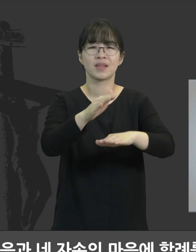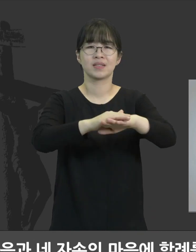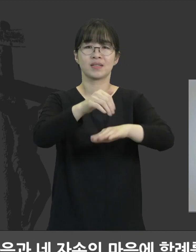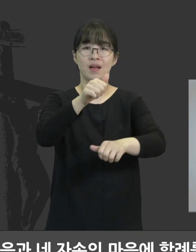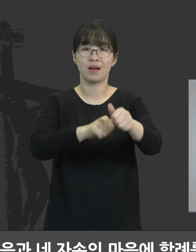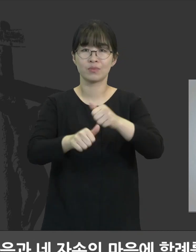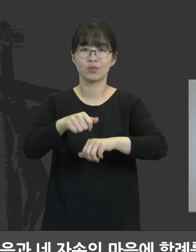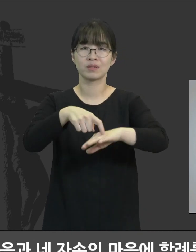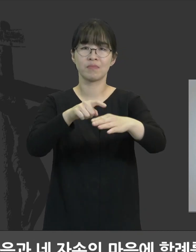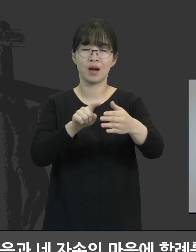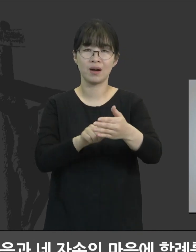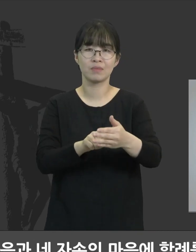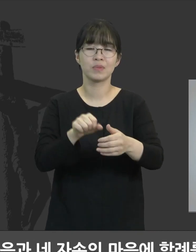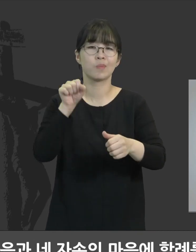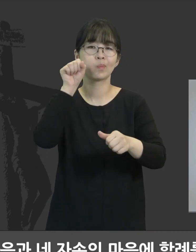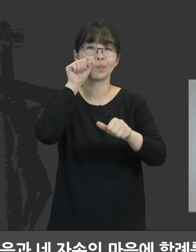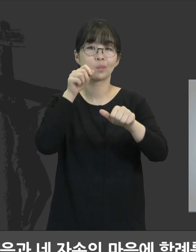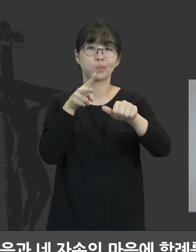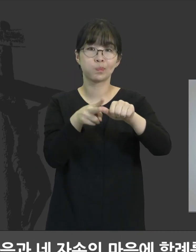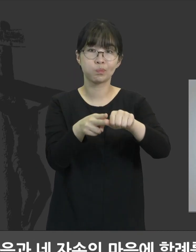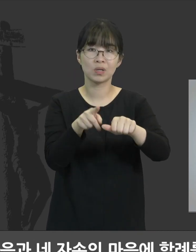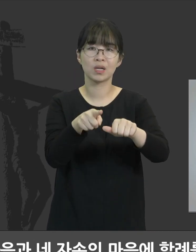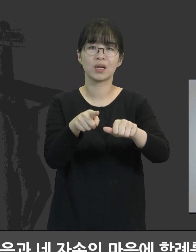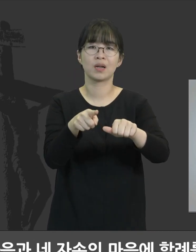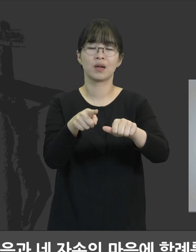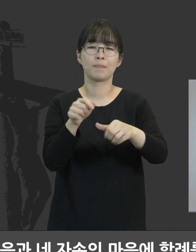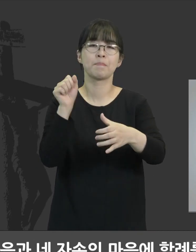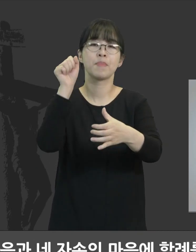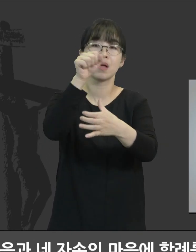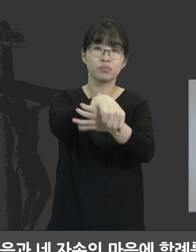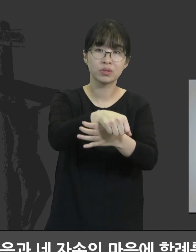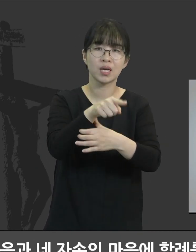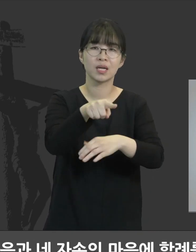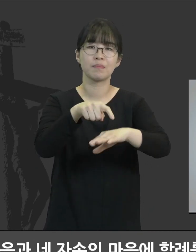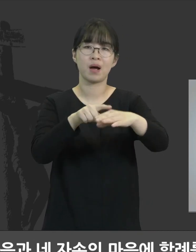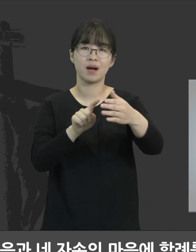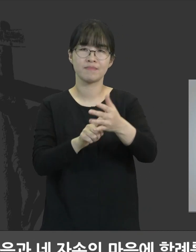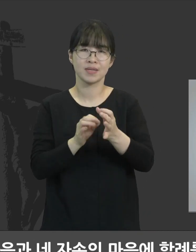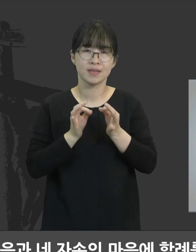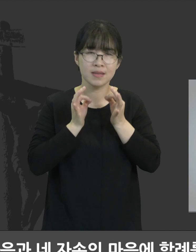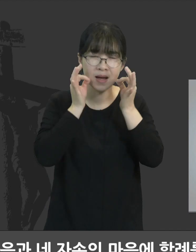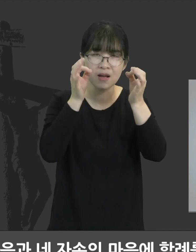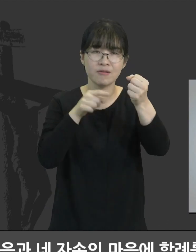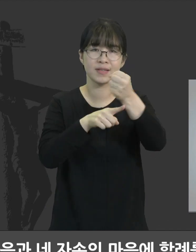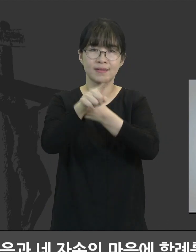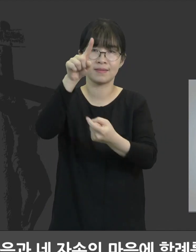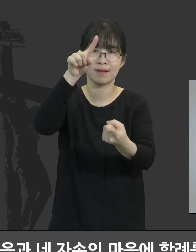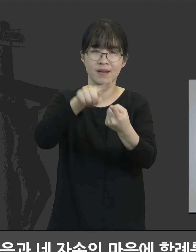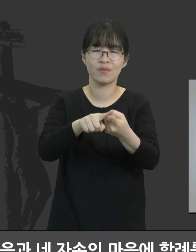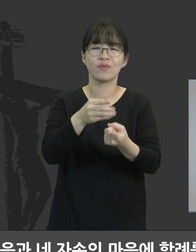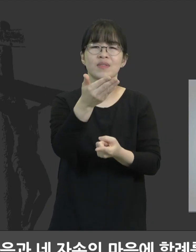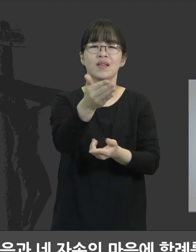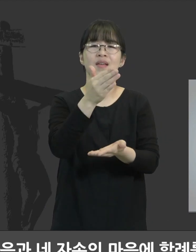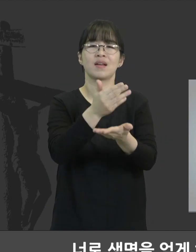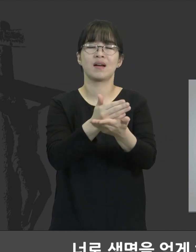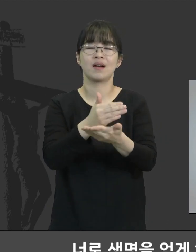할례를 베푸사 너로 마음을 다하며 뜻을 다하여 내 하나님 여호와를 사랑하게 하사